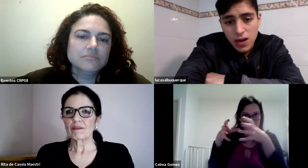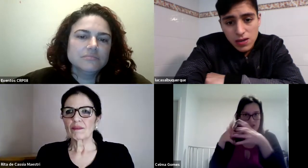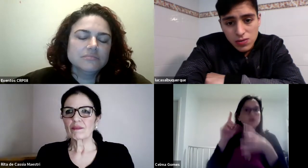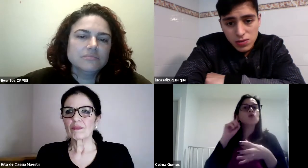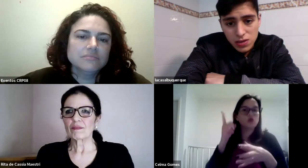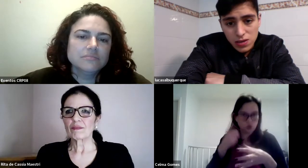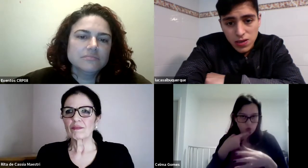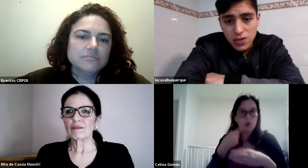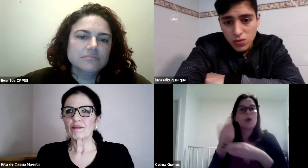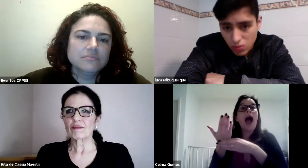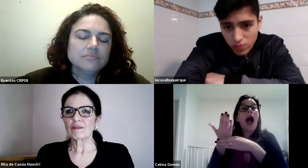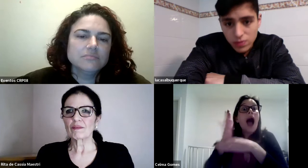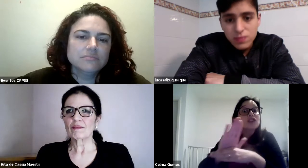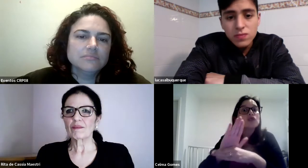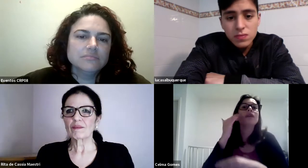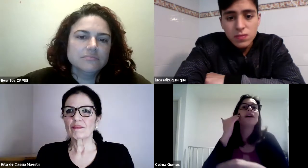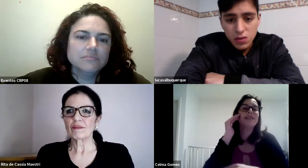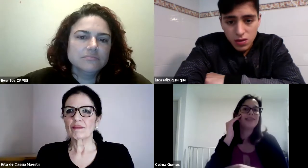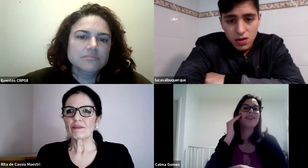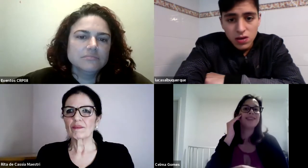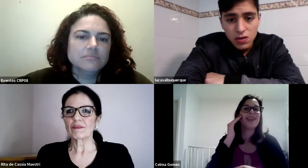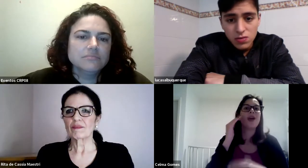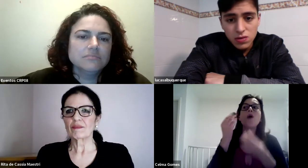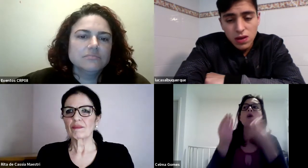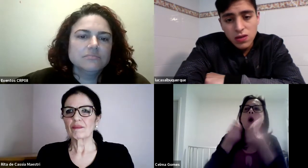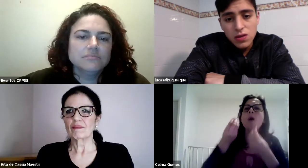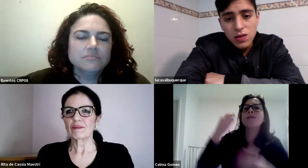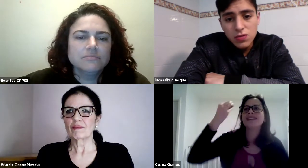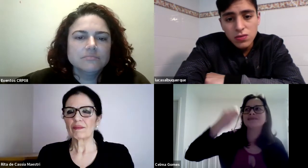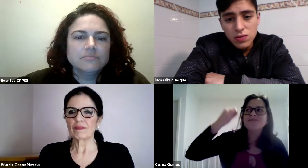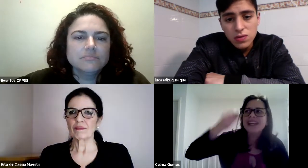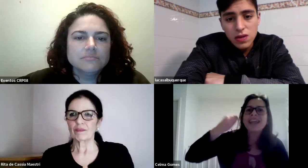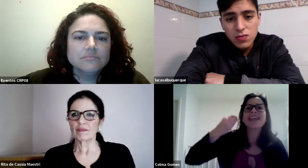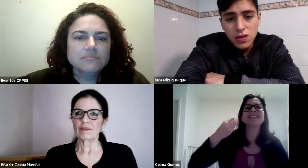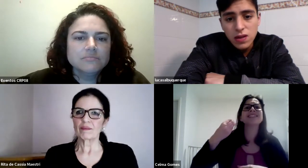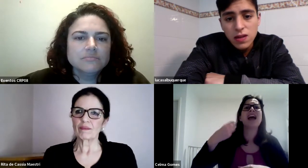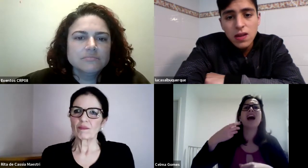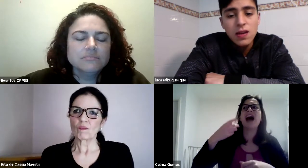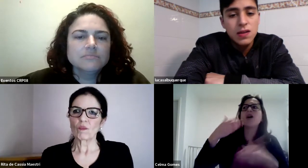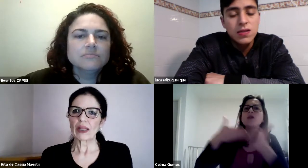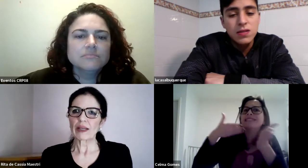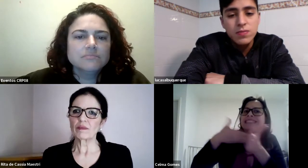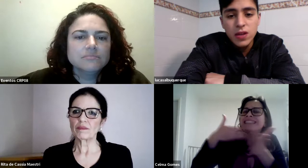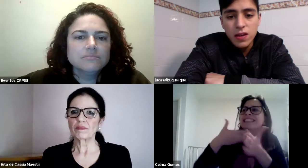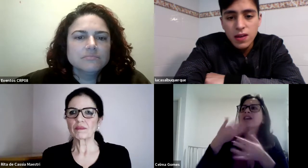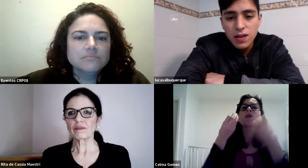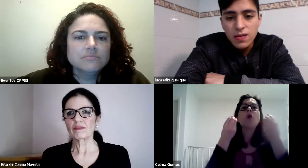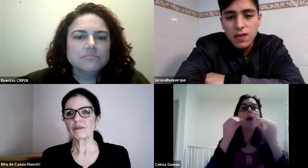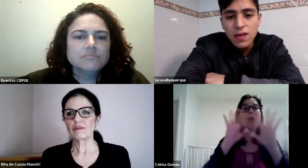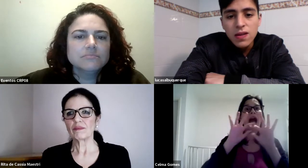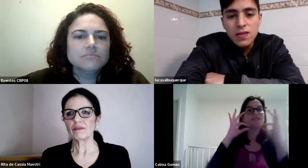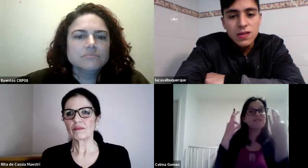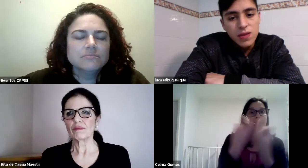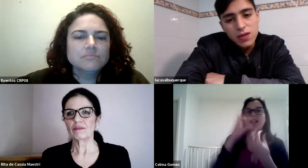No caso desse grupo, a gente, né, os surdos ajuda a entender a questão da